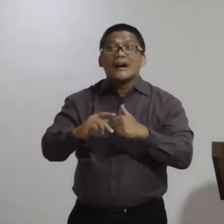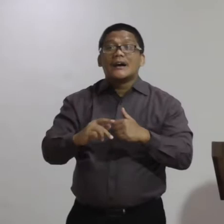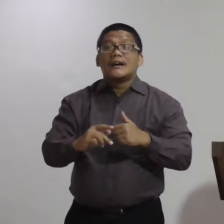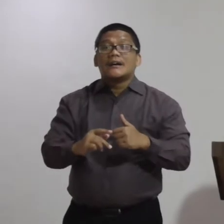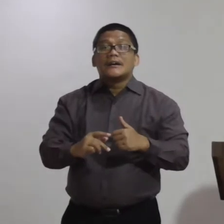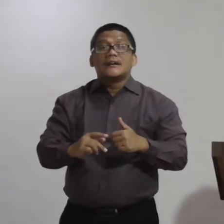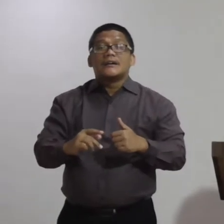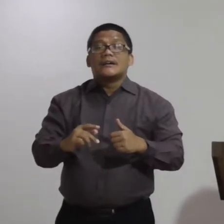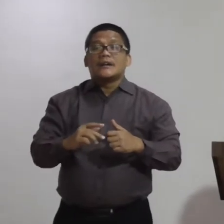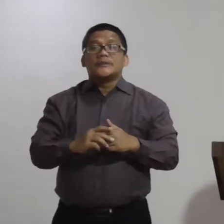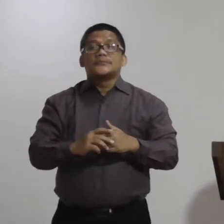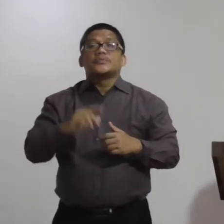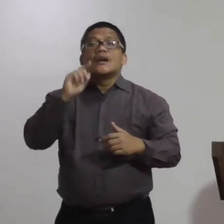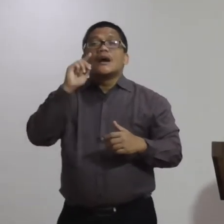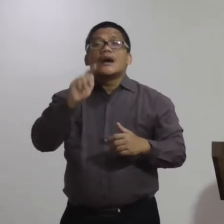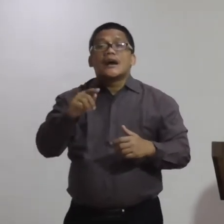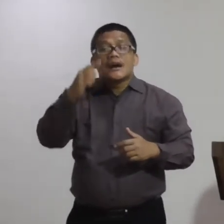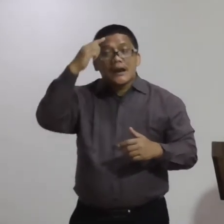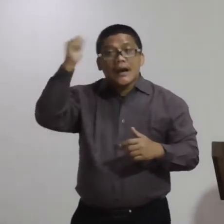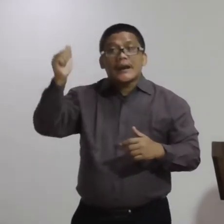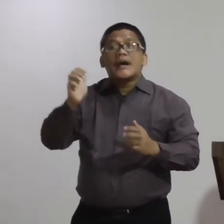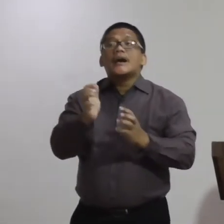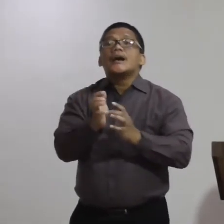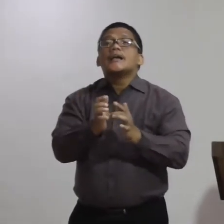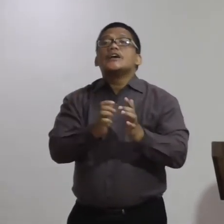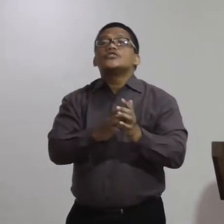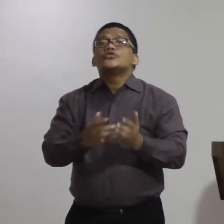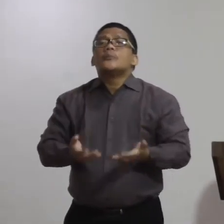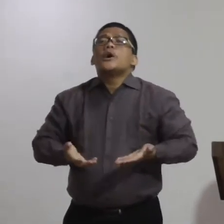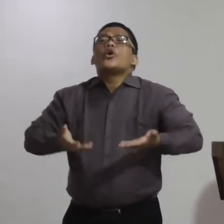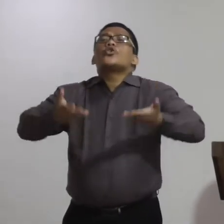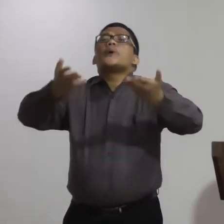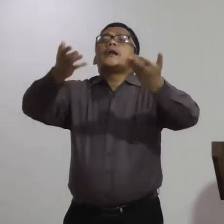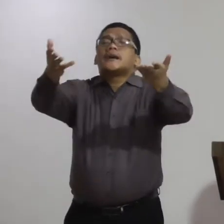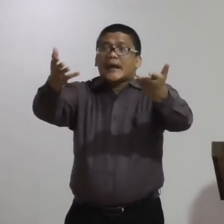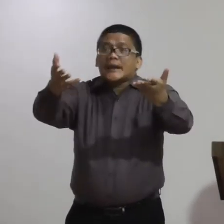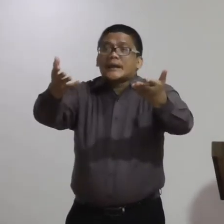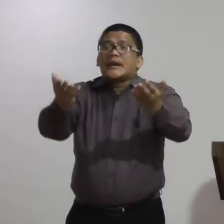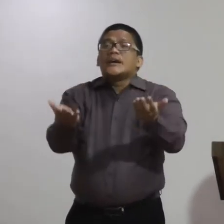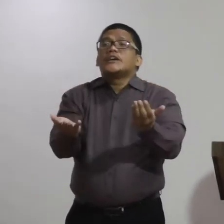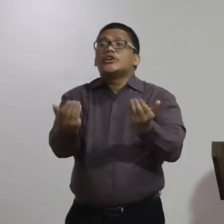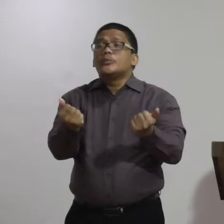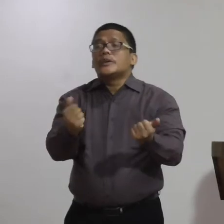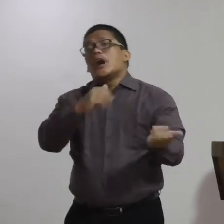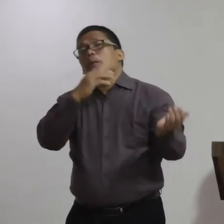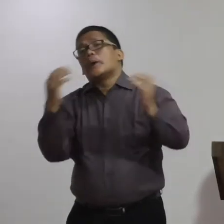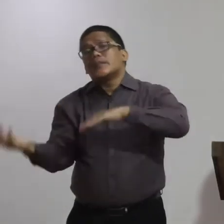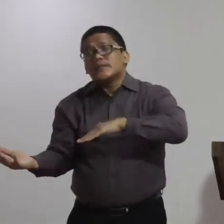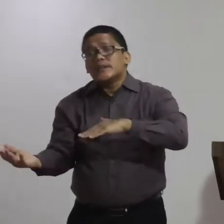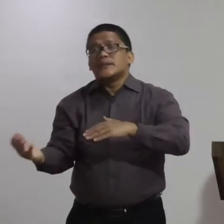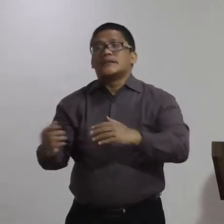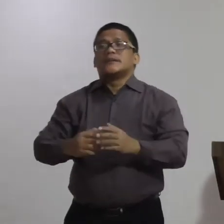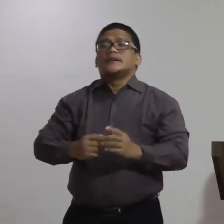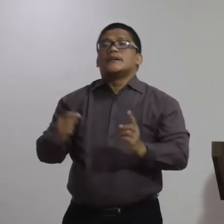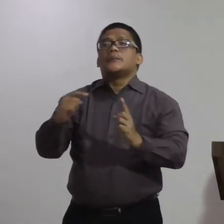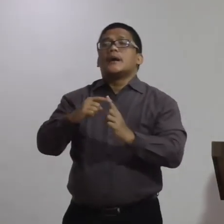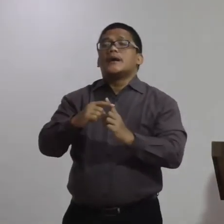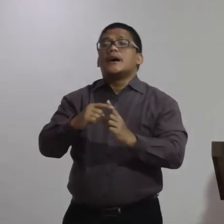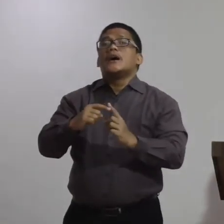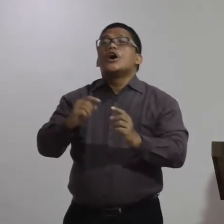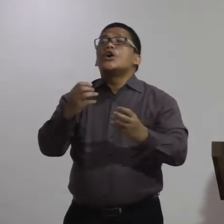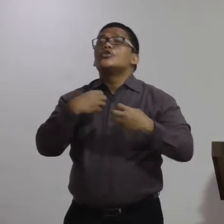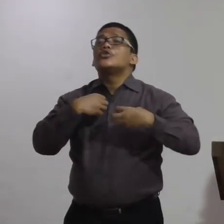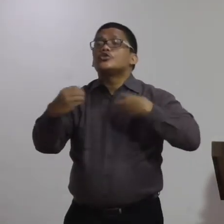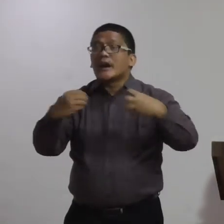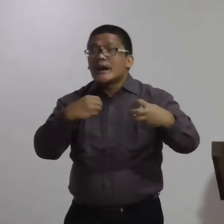karena Yesus mengorbankan hidupnya mati menggantikan kutuk dosa atas kita. Ya,